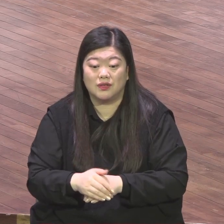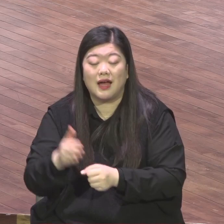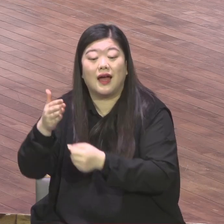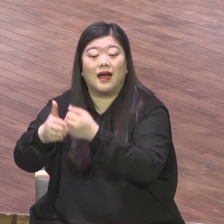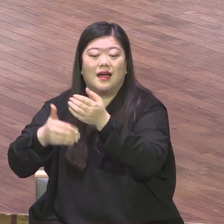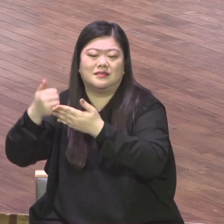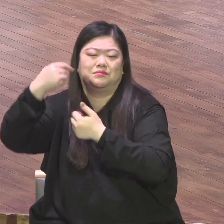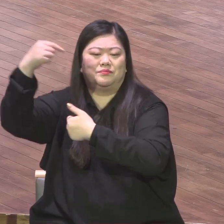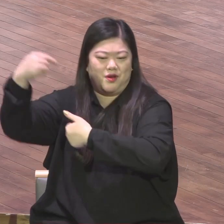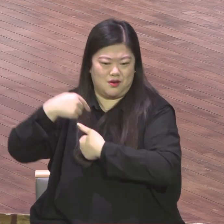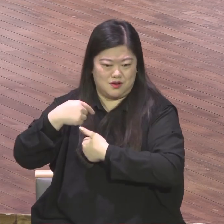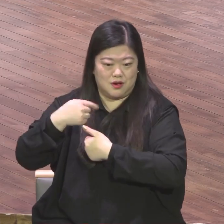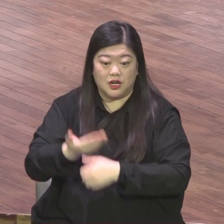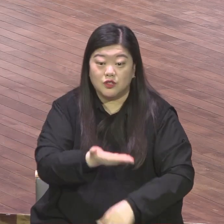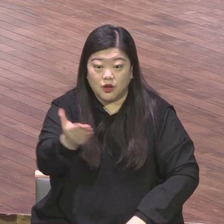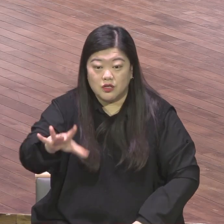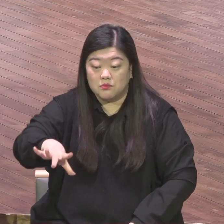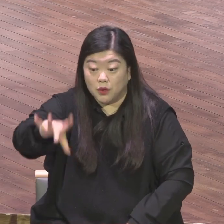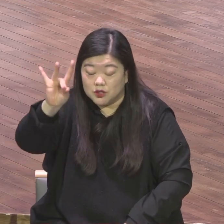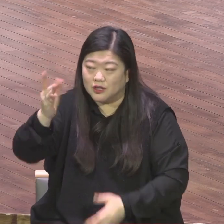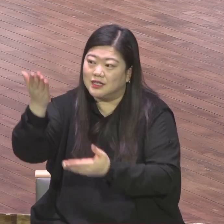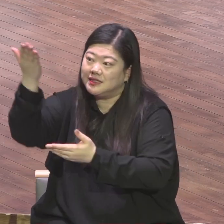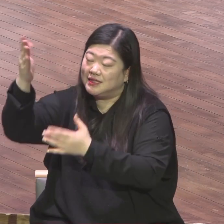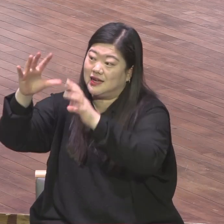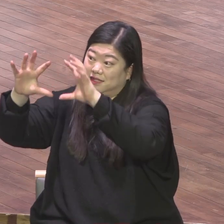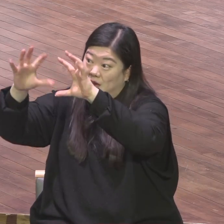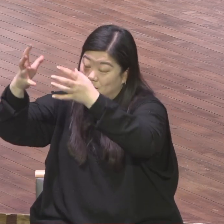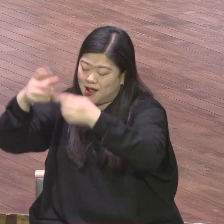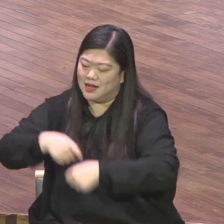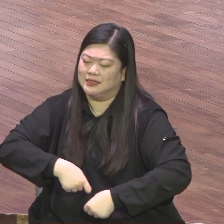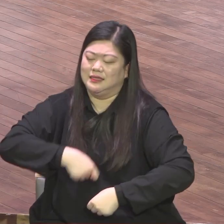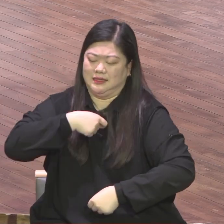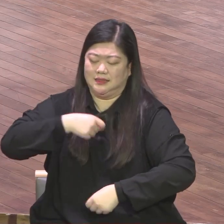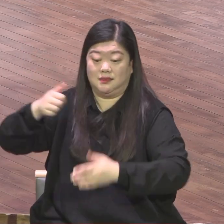먼저 그의 나라와 그의 의를 구하라.